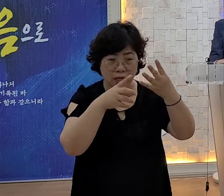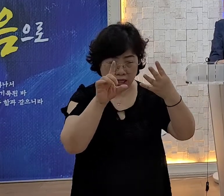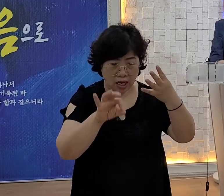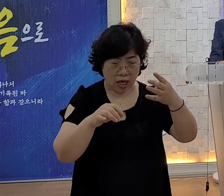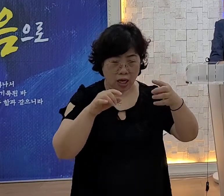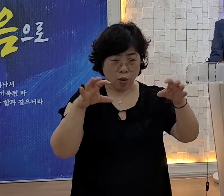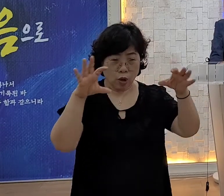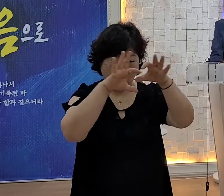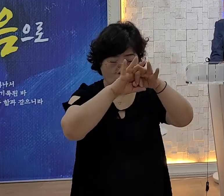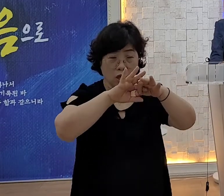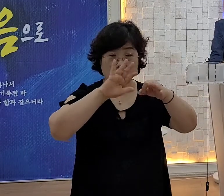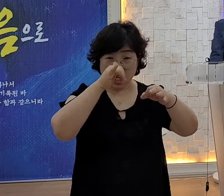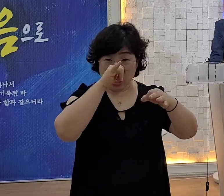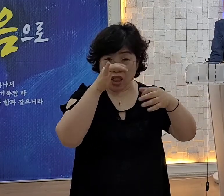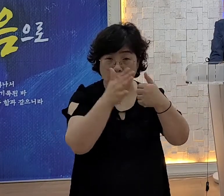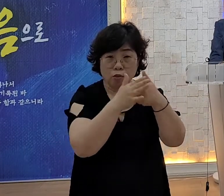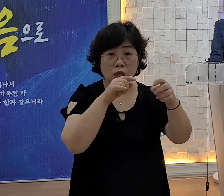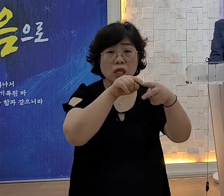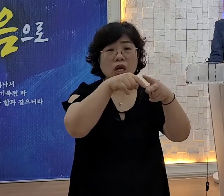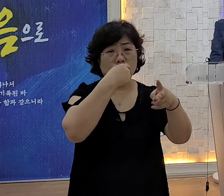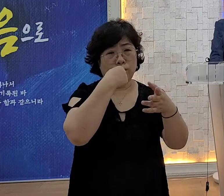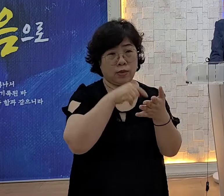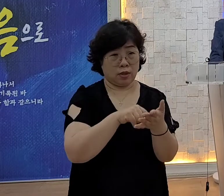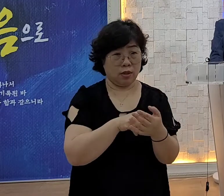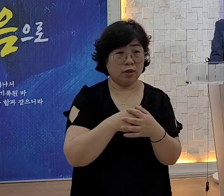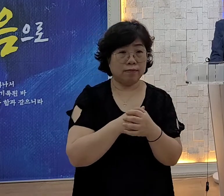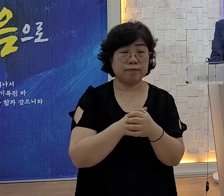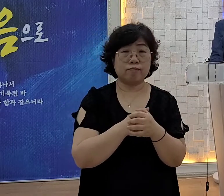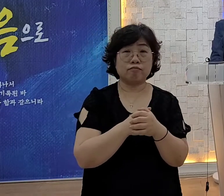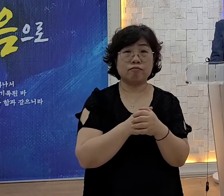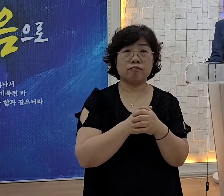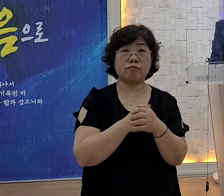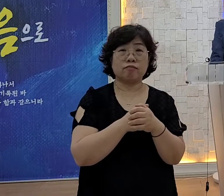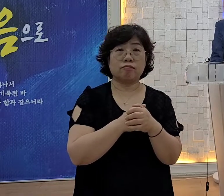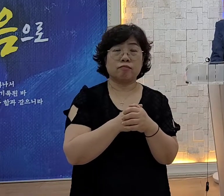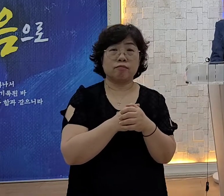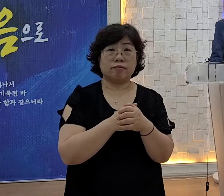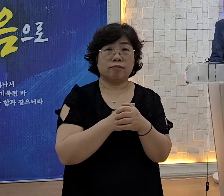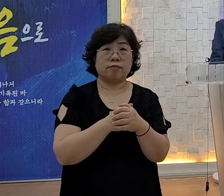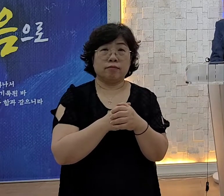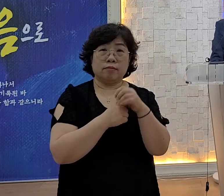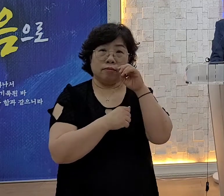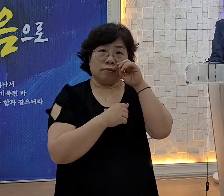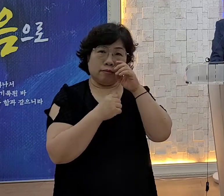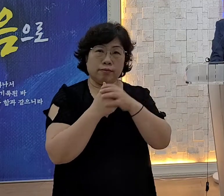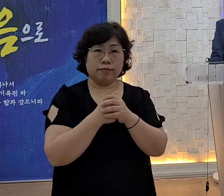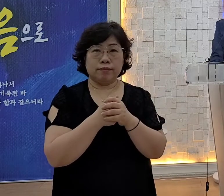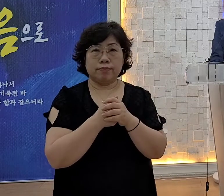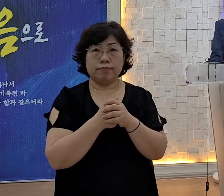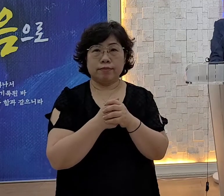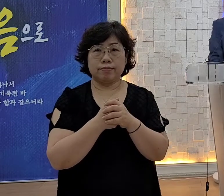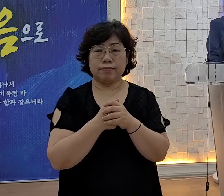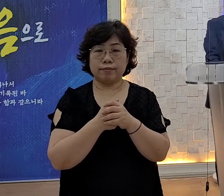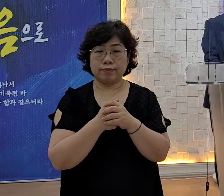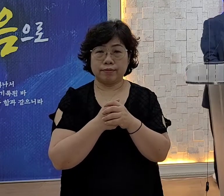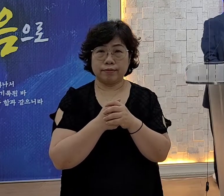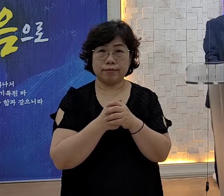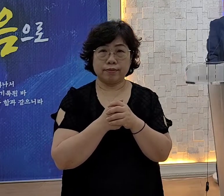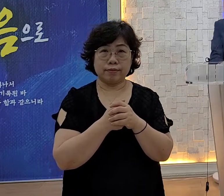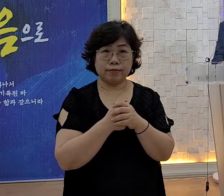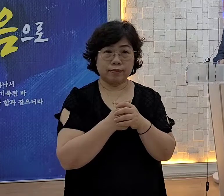자, 이 15장에 가보면 이게 이제 어디서 나온 얘기인가를 알게 되는데, 자,